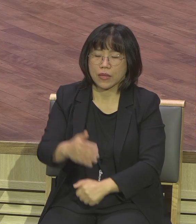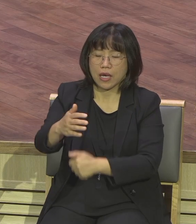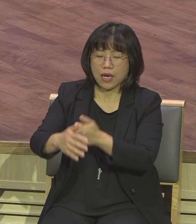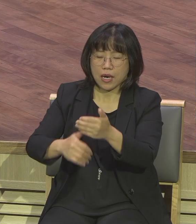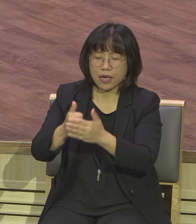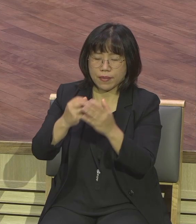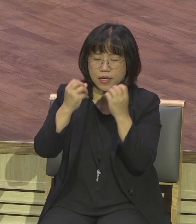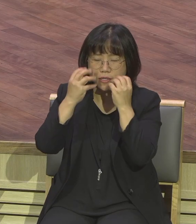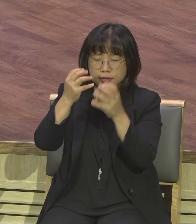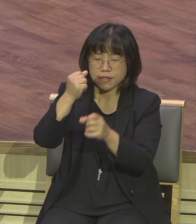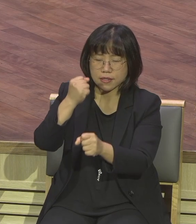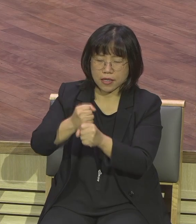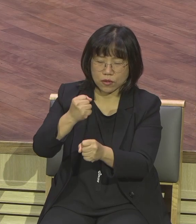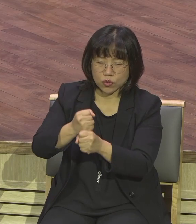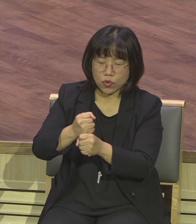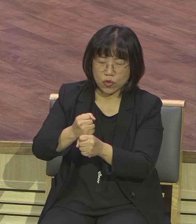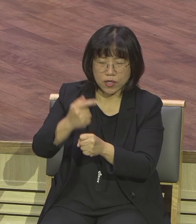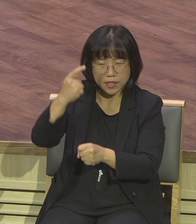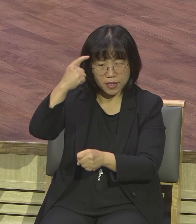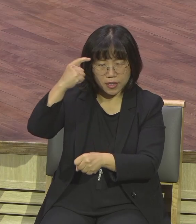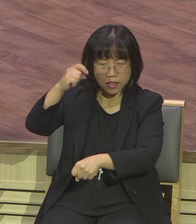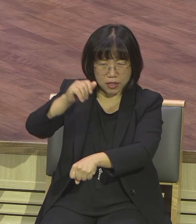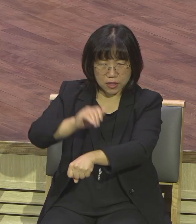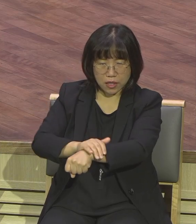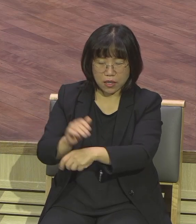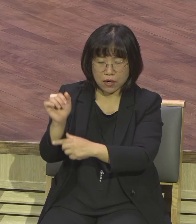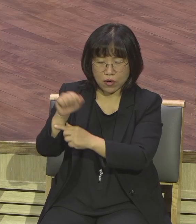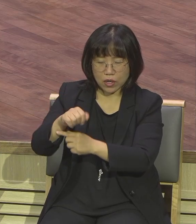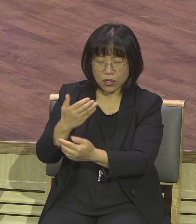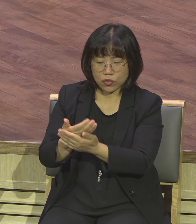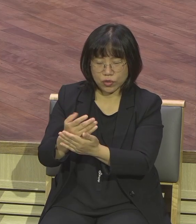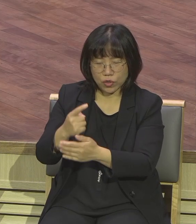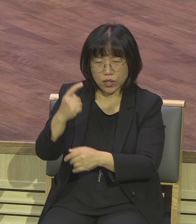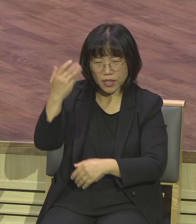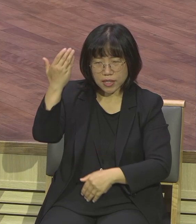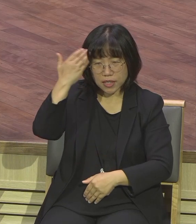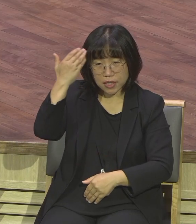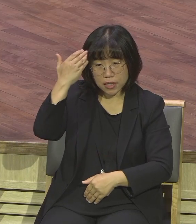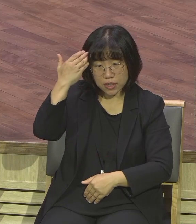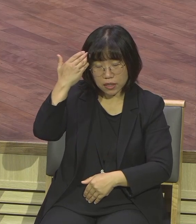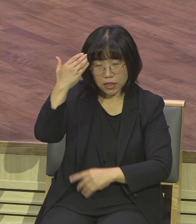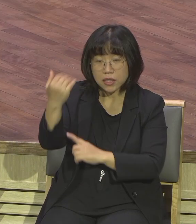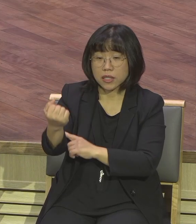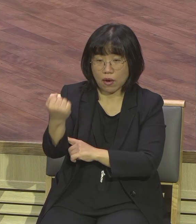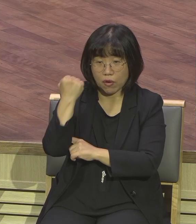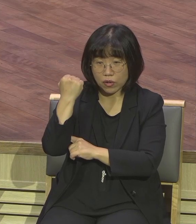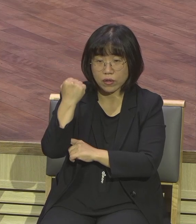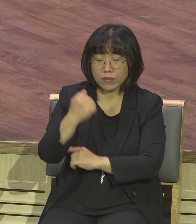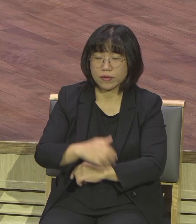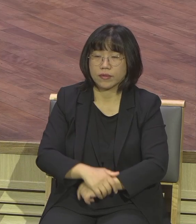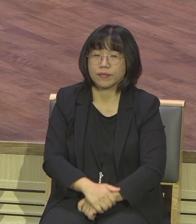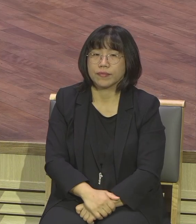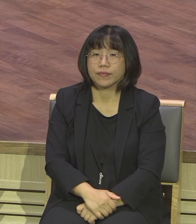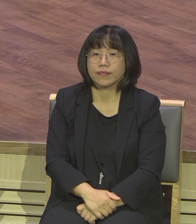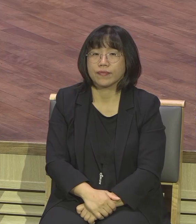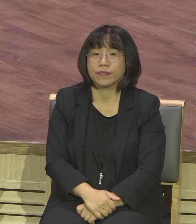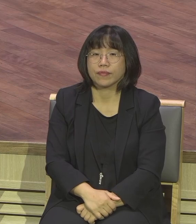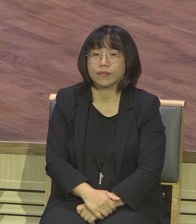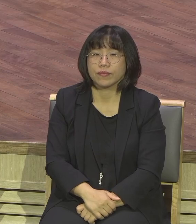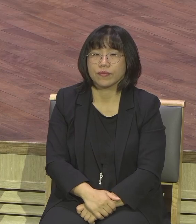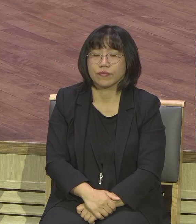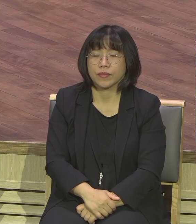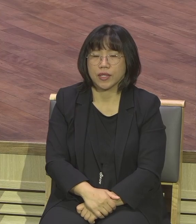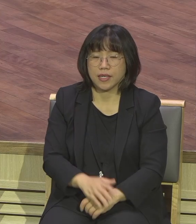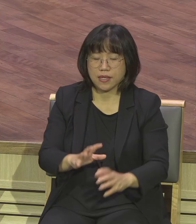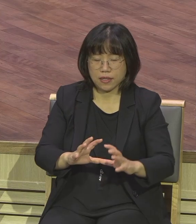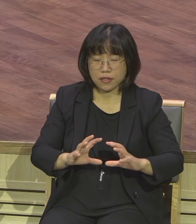하나님이 창조적 지혜를 내게 허락하여 주옵소서. 지혜다, 지혜. 지력이죠. 지력. 그리고